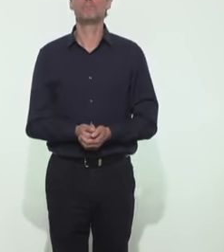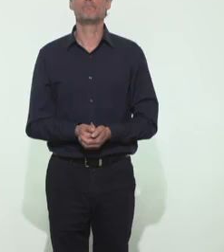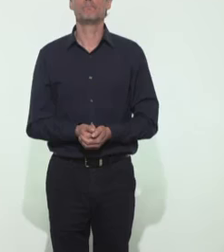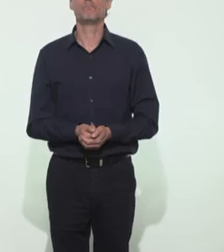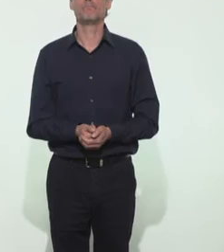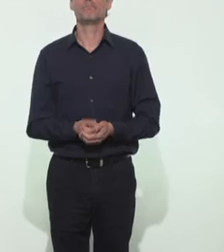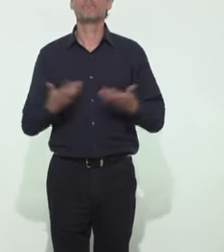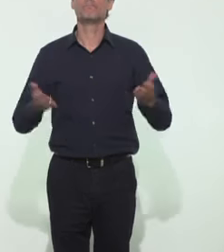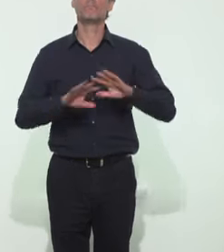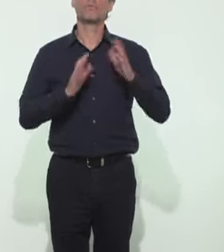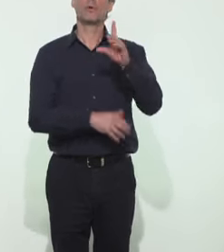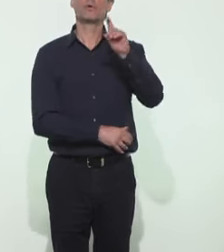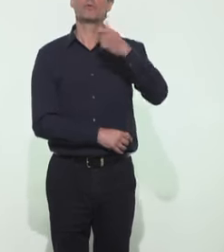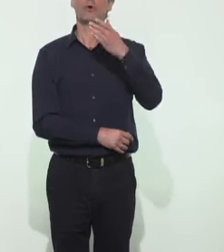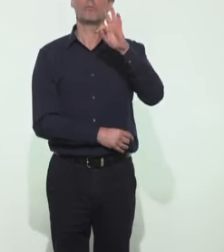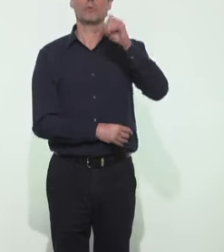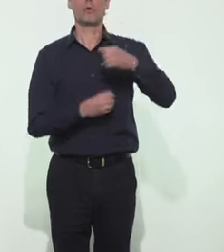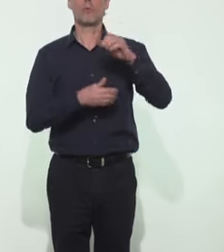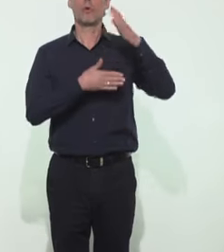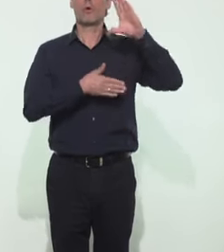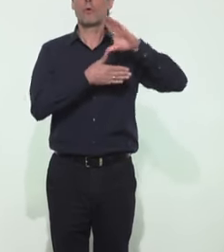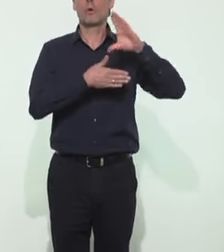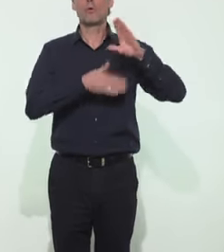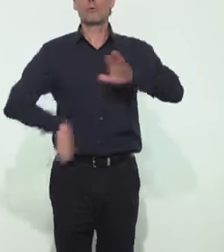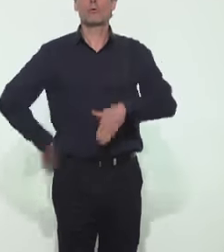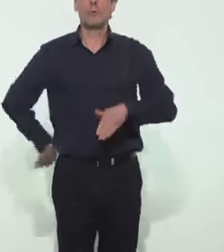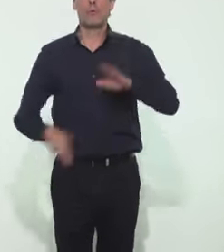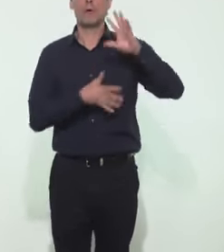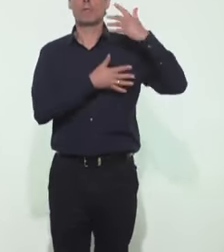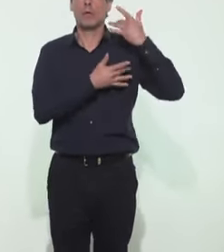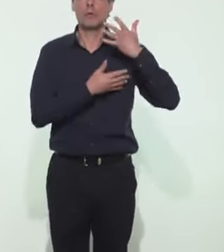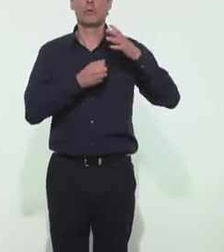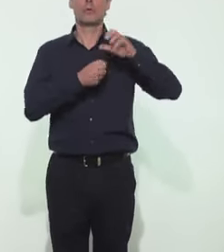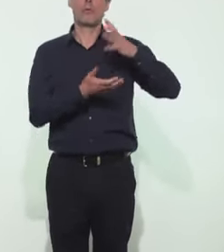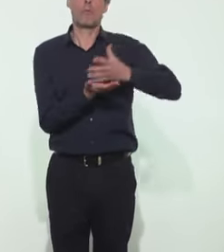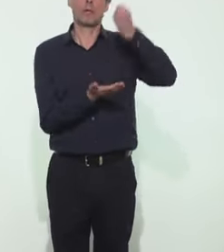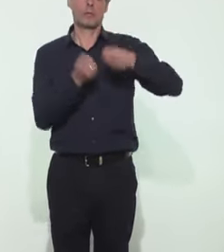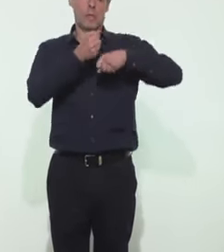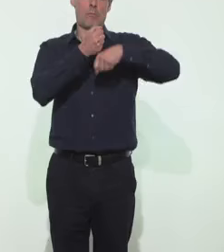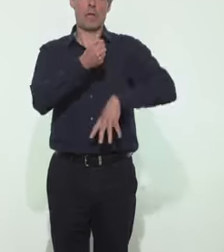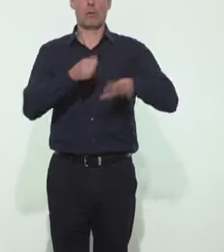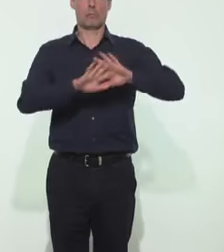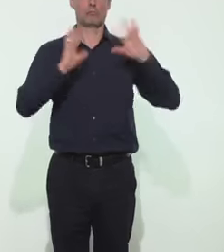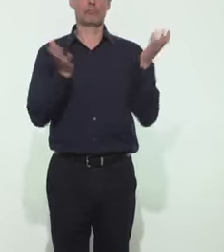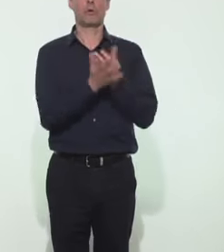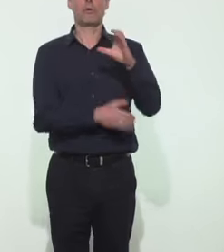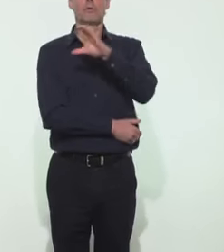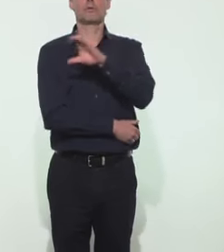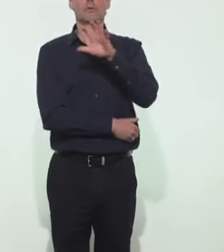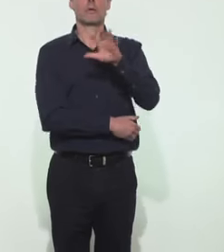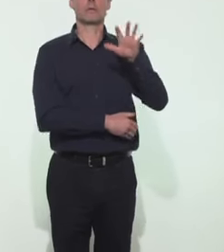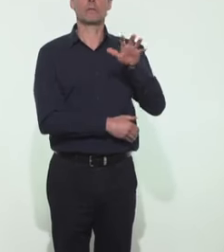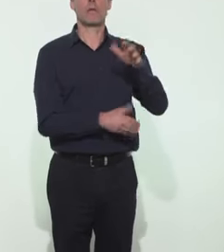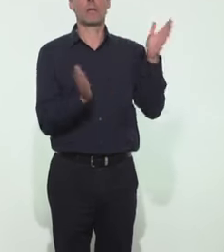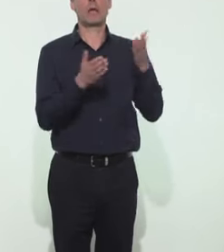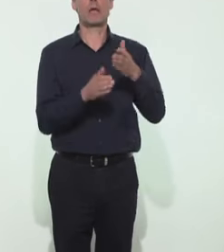dans les outre mer guadeloupe guyane réunion martinique mayotte on relève 155 hospitalisations